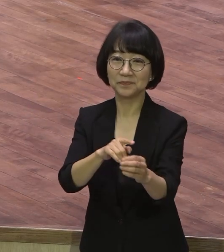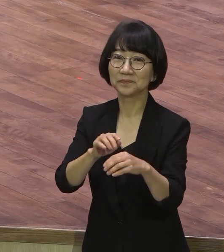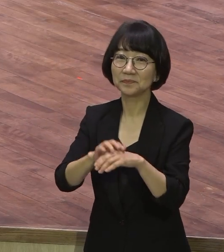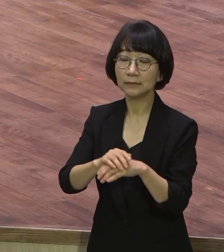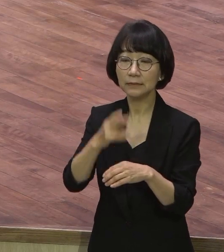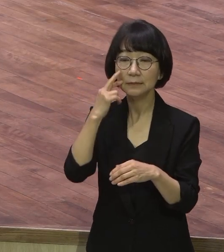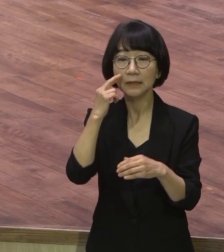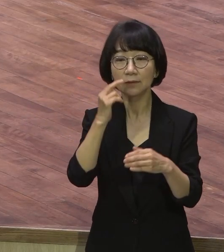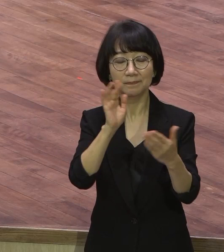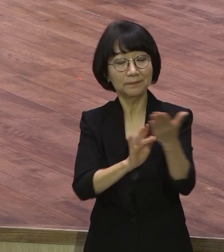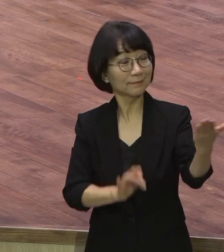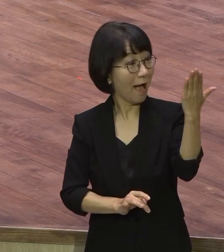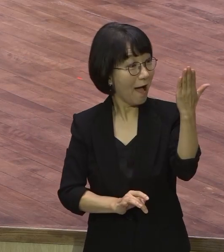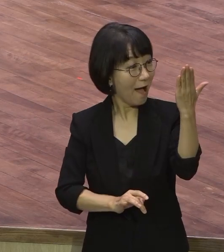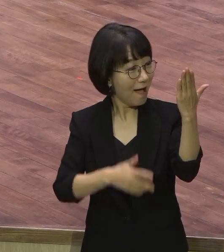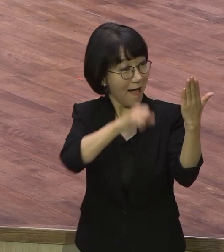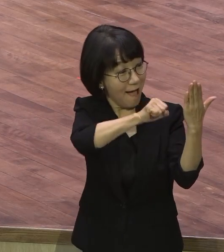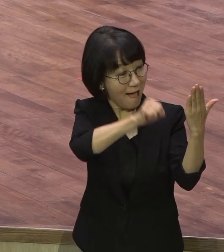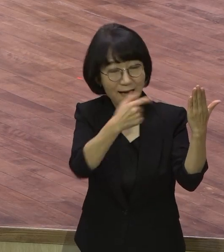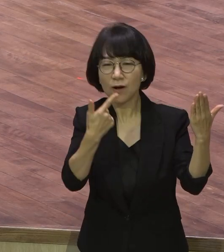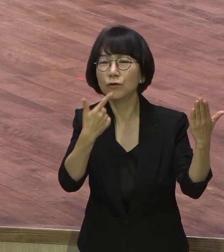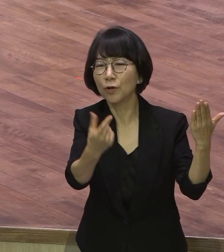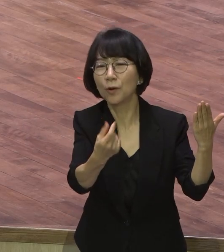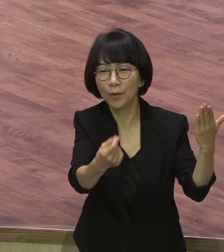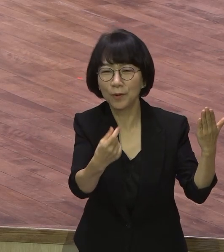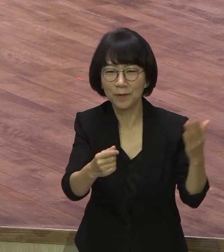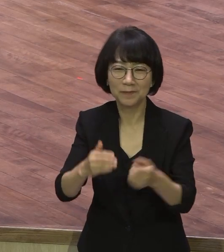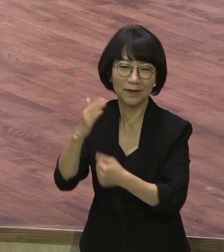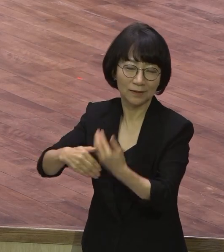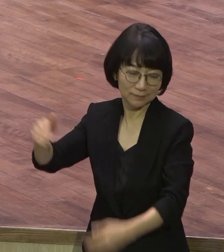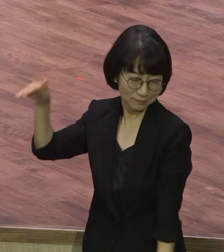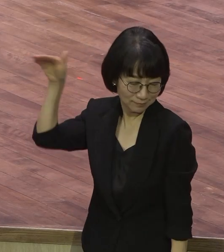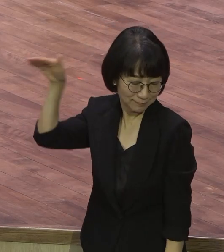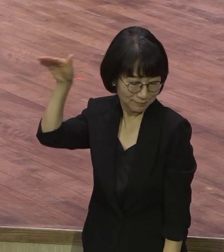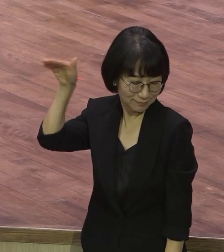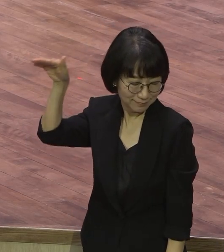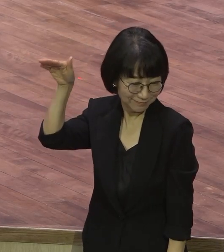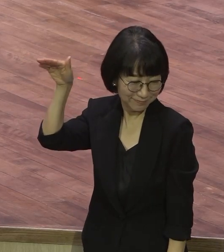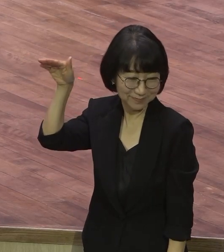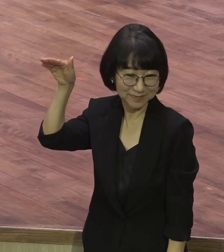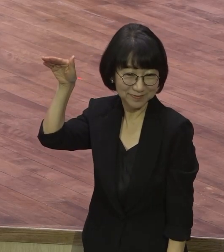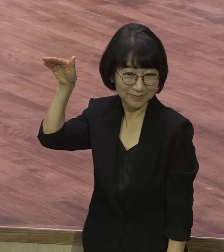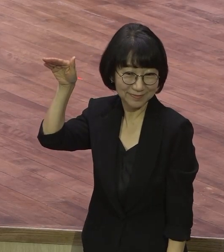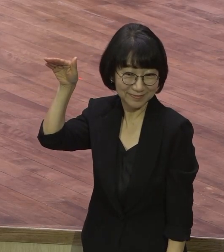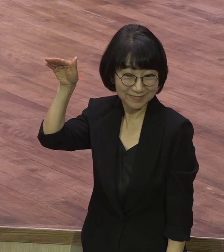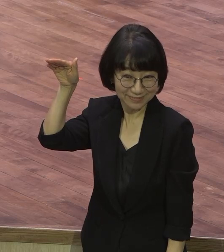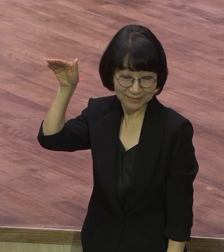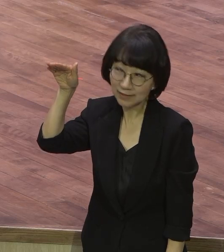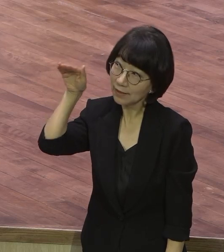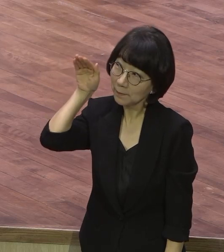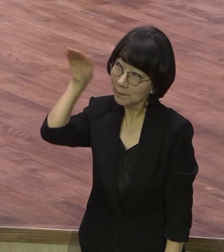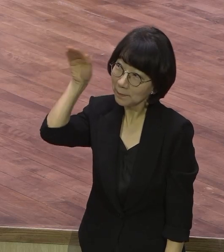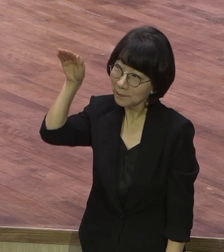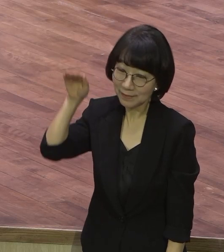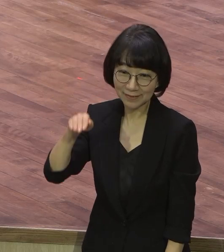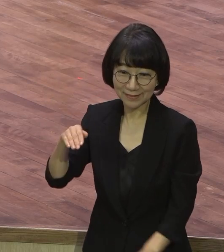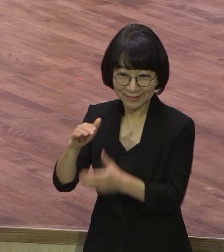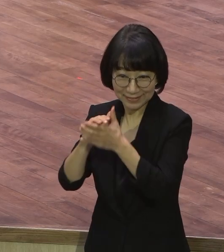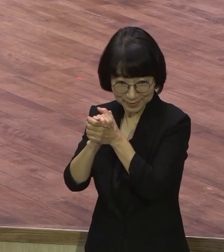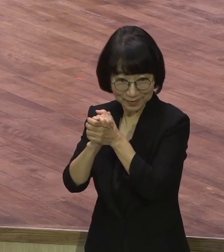하늘에 하나님 우주 공간에 앉아 계신다고 생각하고 전화하세요.